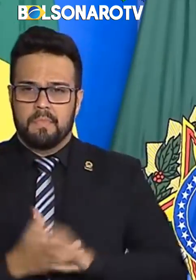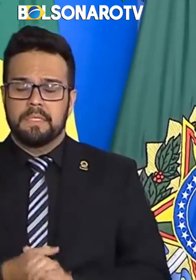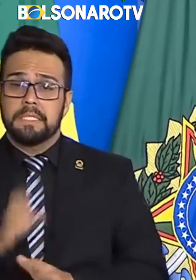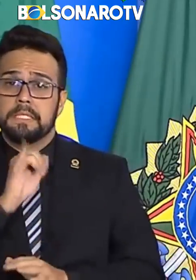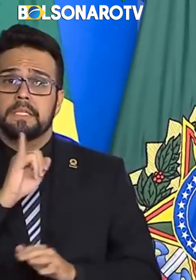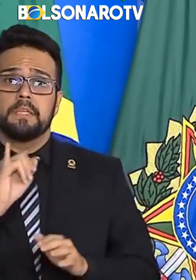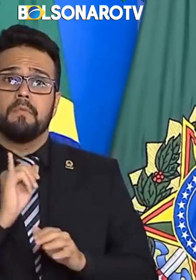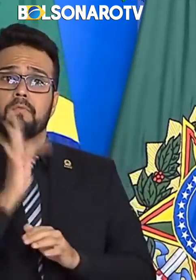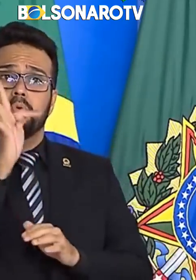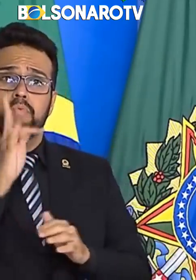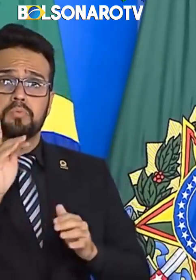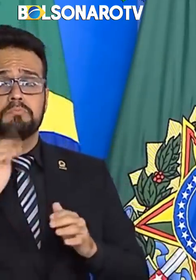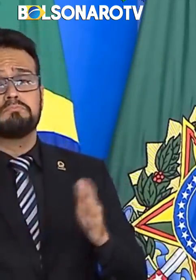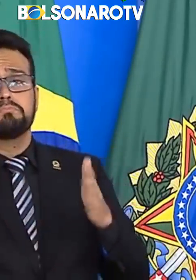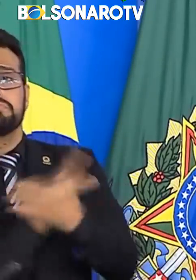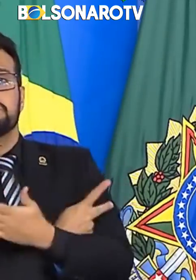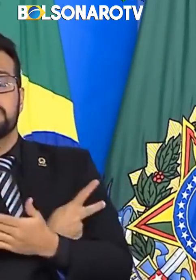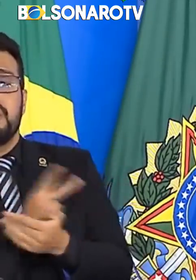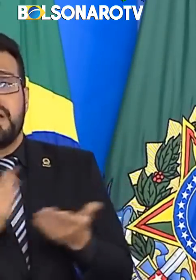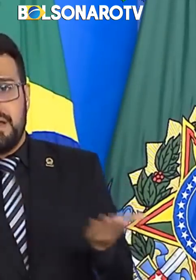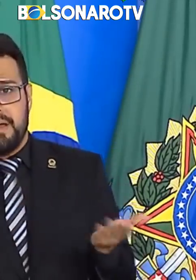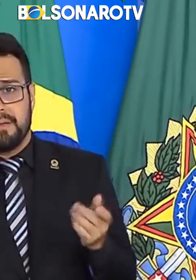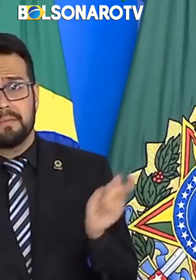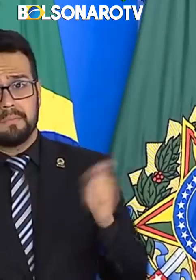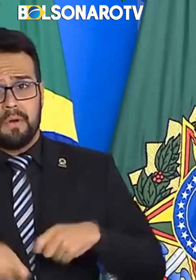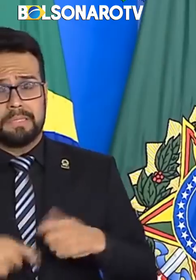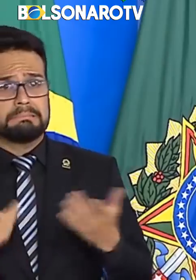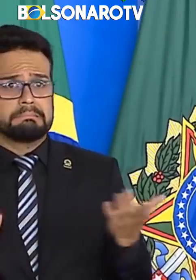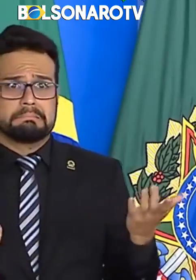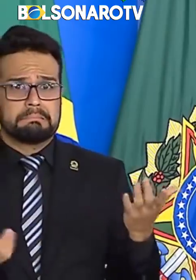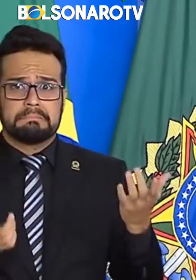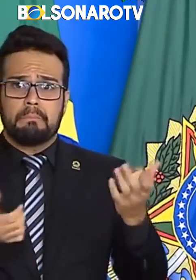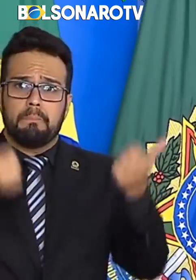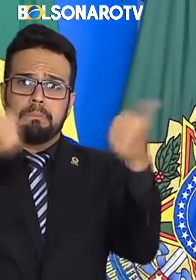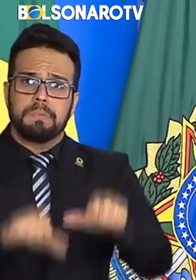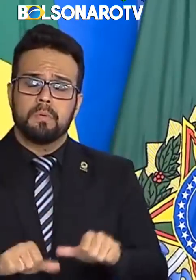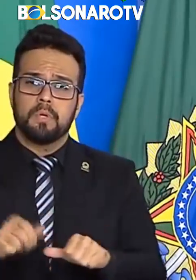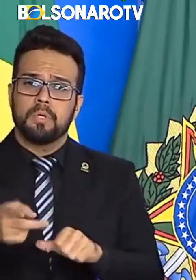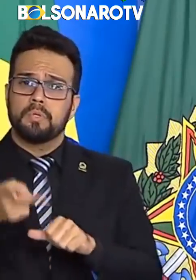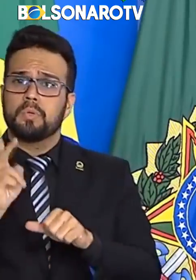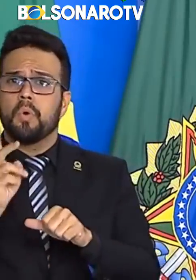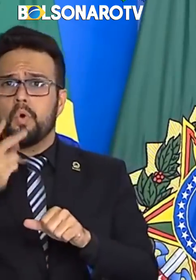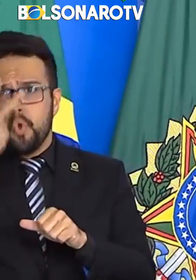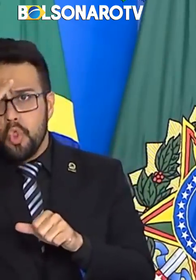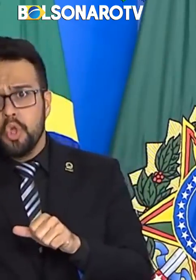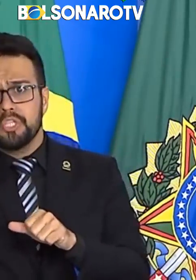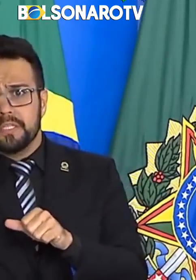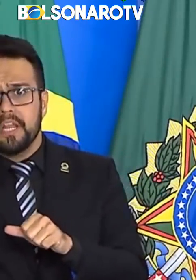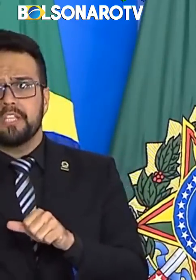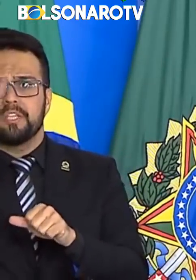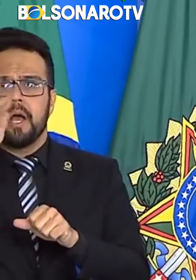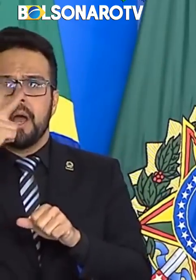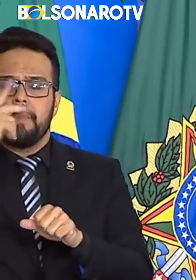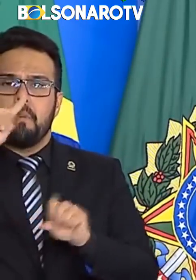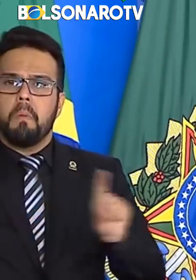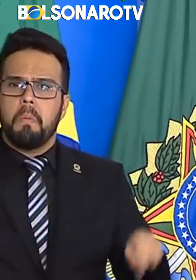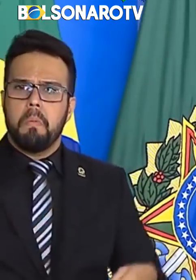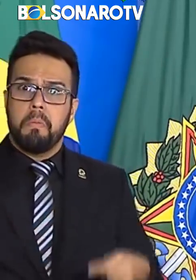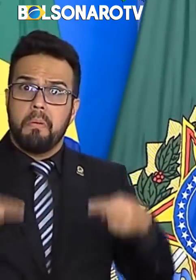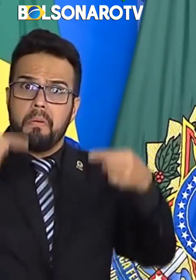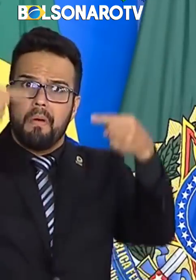der errado, porque pode dar errado. Você monta um negócio, vai muito bem, 3, 4 meses depois aparece um montão de concorrentes. Você pode